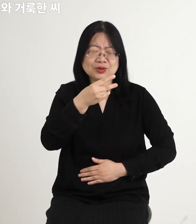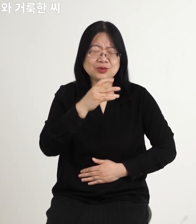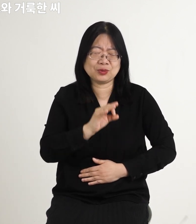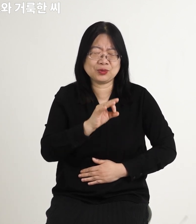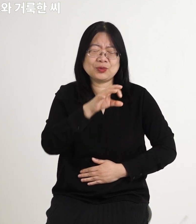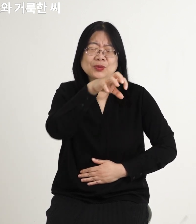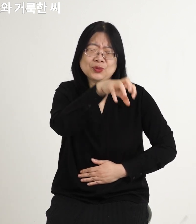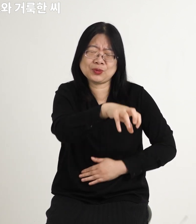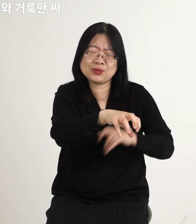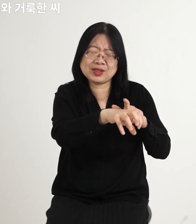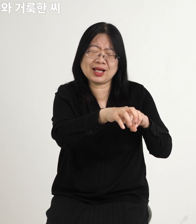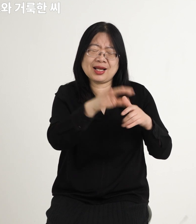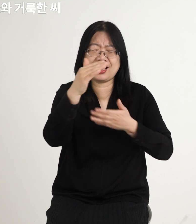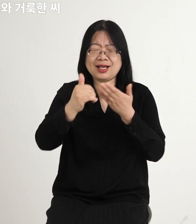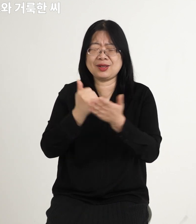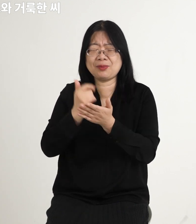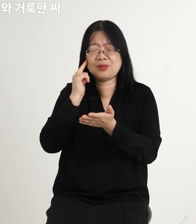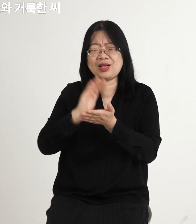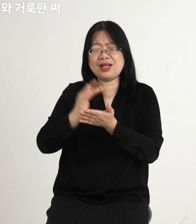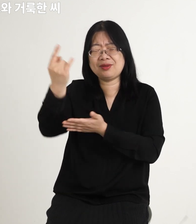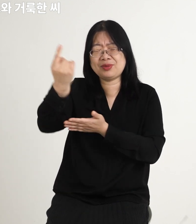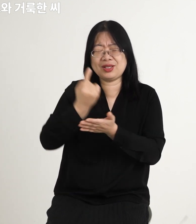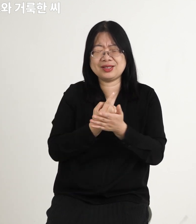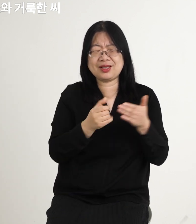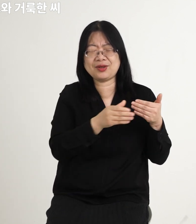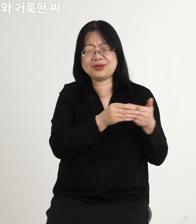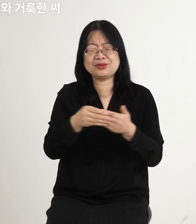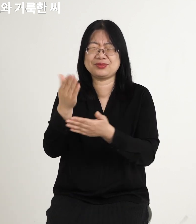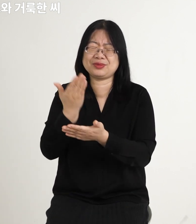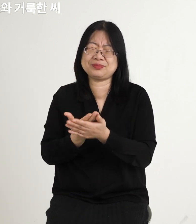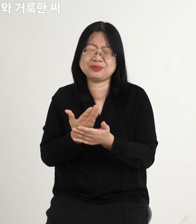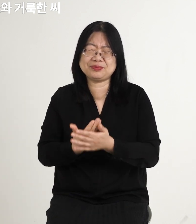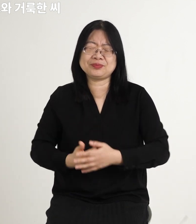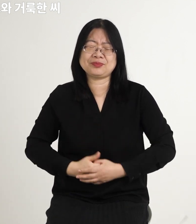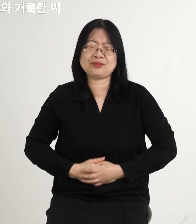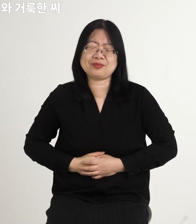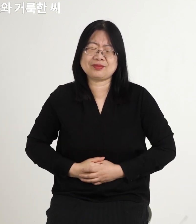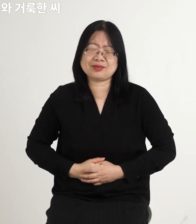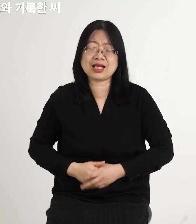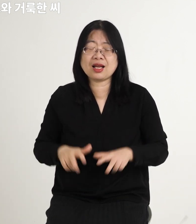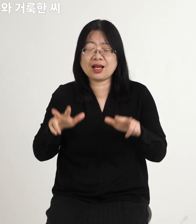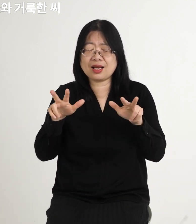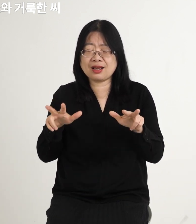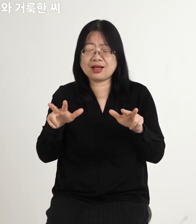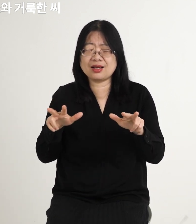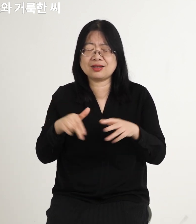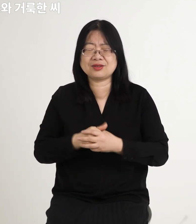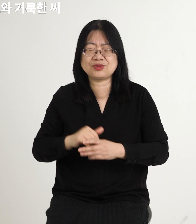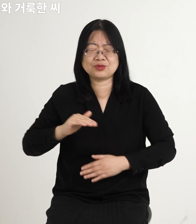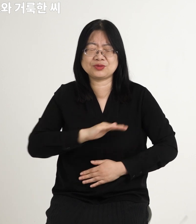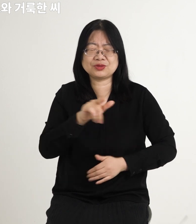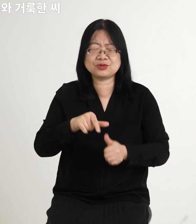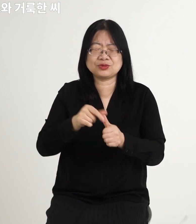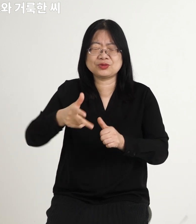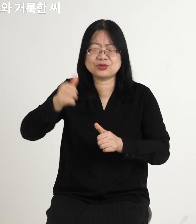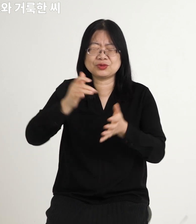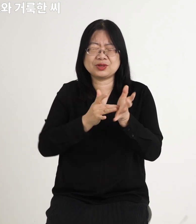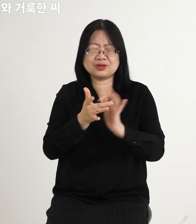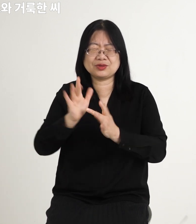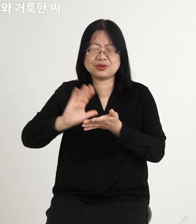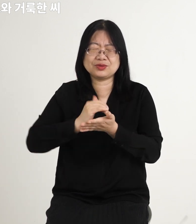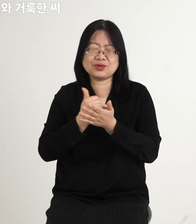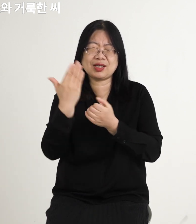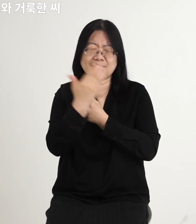하나님의 평화가 임할 수 있도록 이끌어 주시옵소서. 지금은 우리 구주 예수